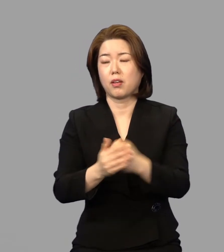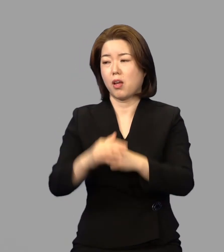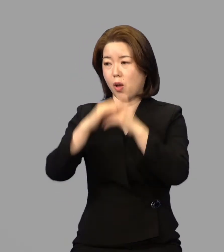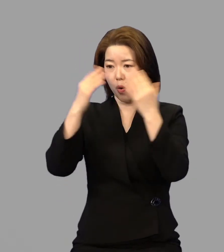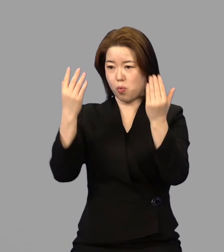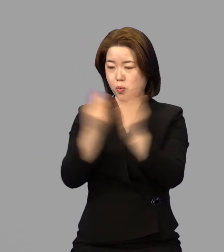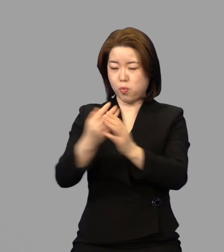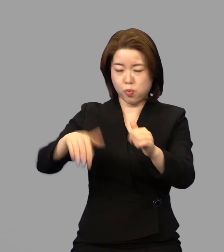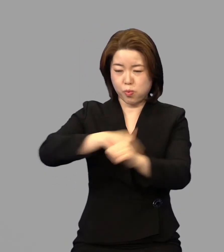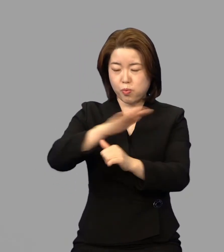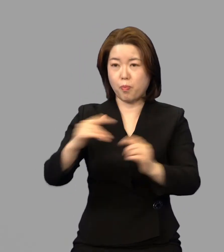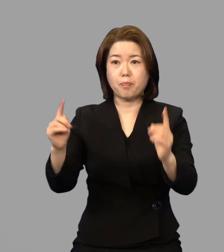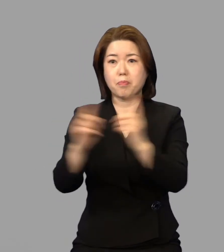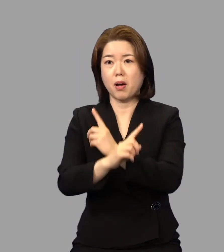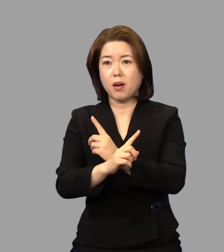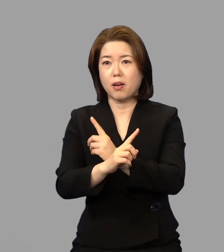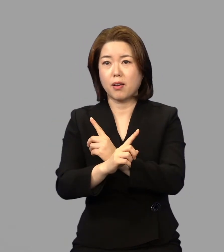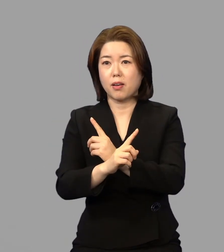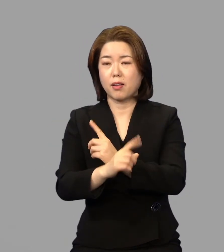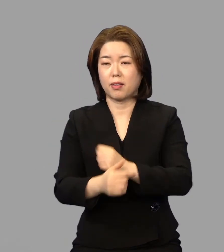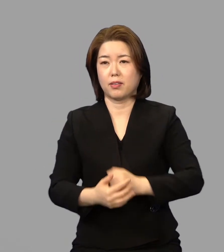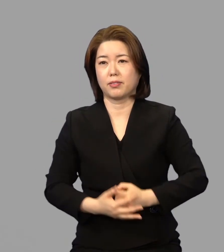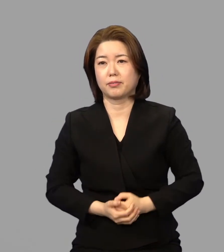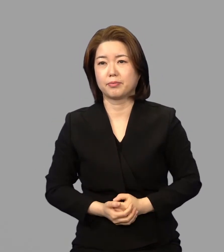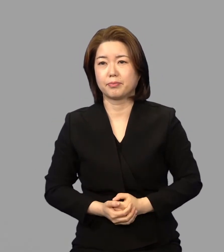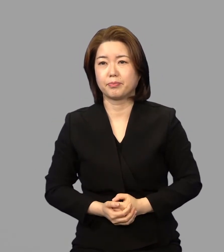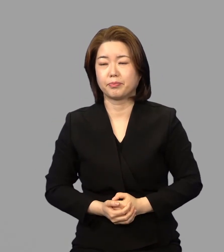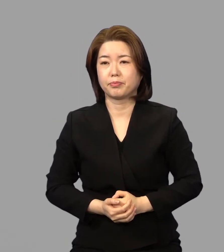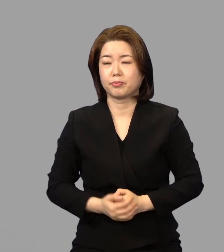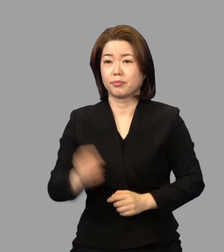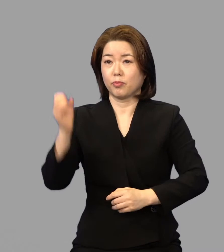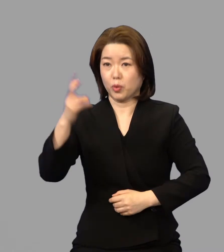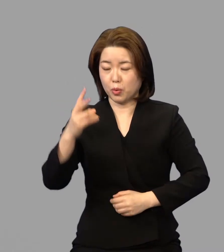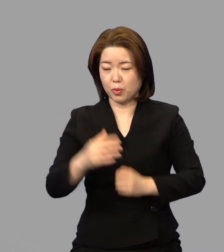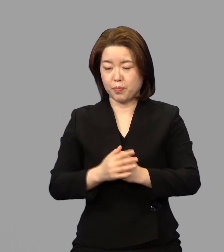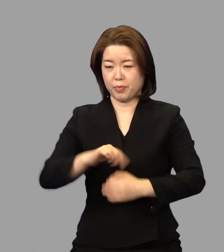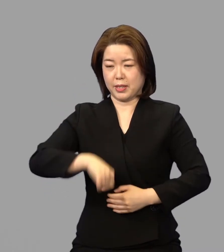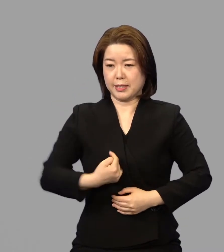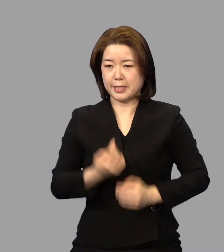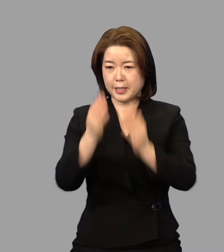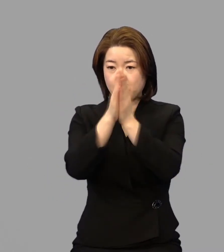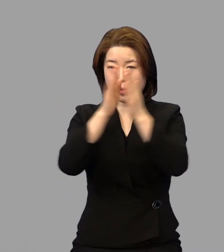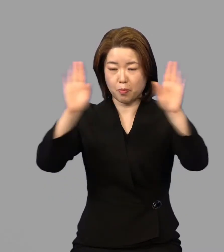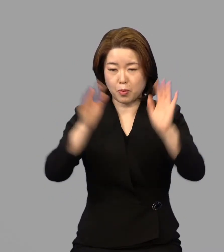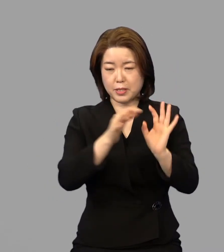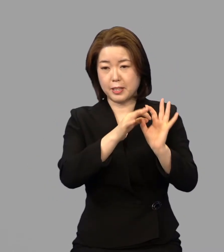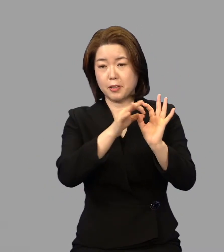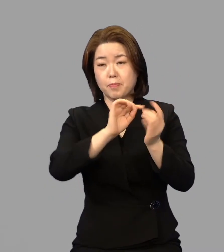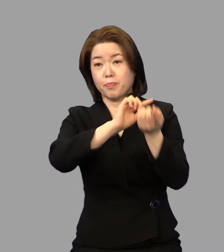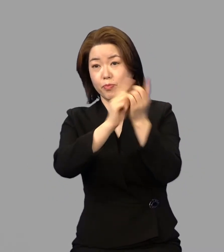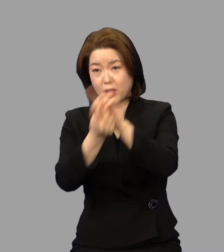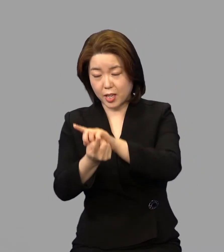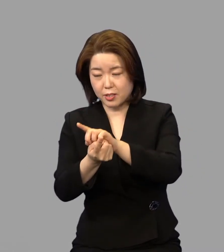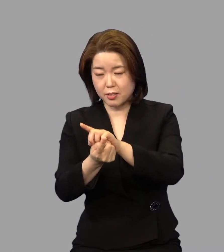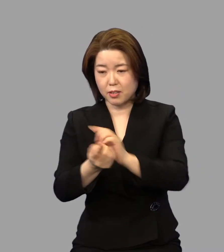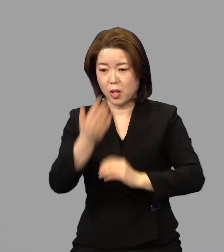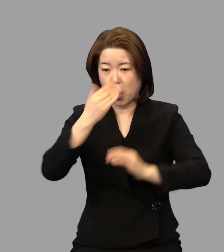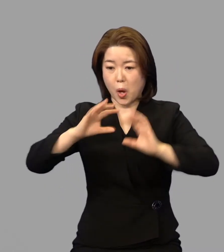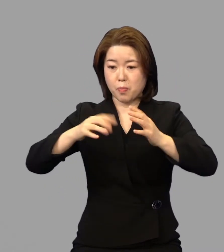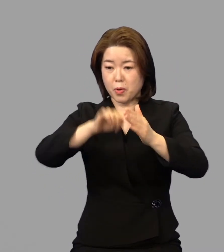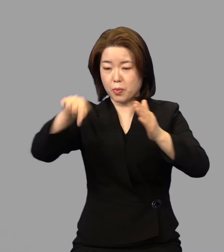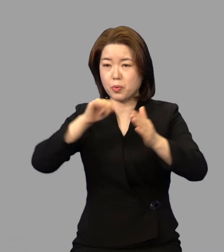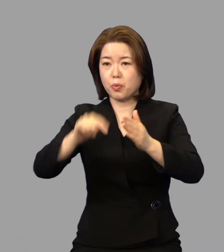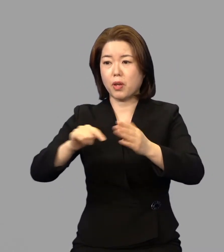완전히 상황이 달라져 버렸어요. 게다가 자기가 모세를 대신해서 이스라엘 백성의 지도자가